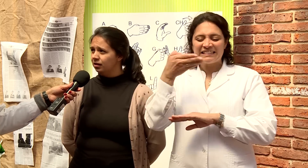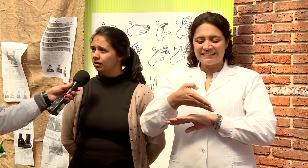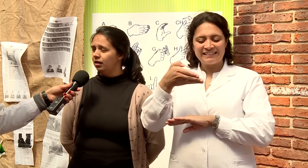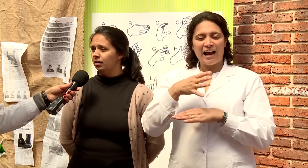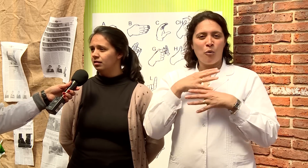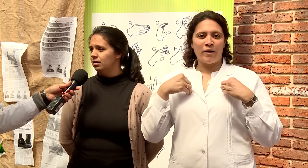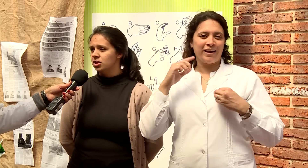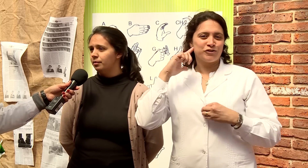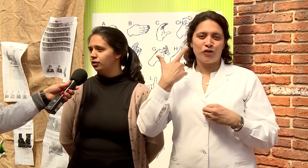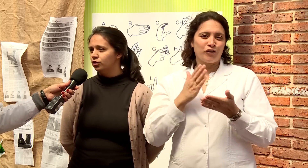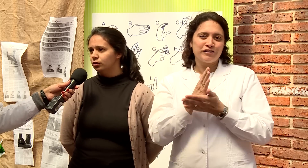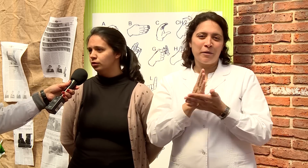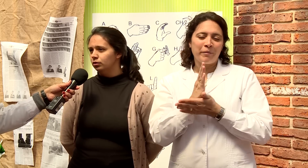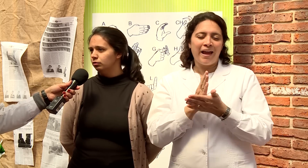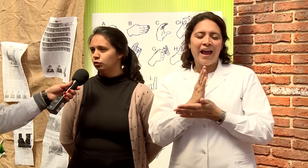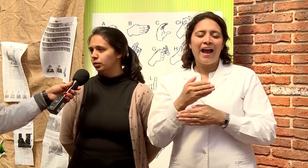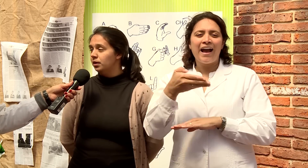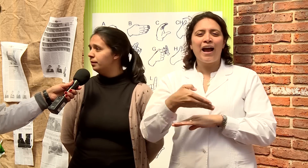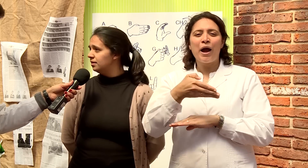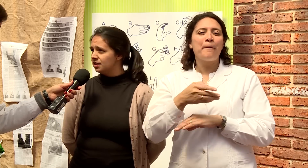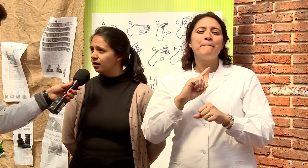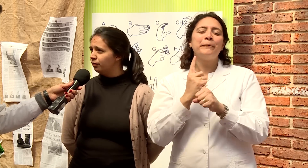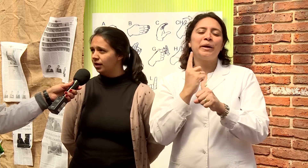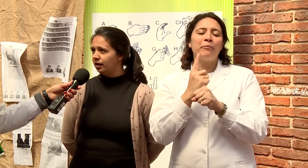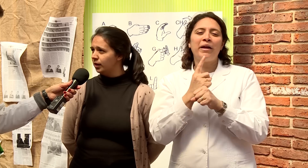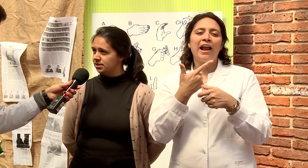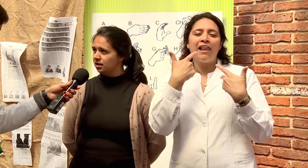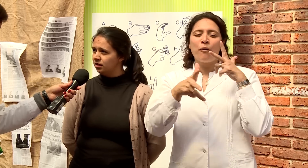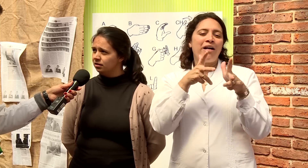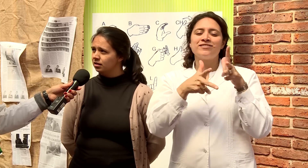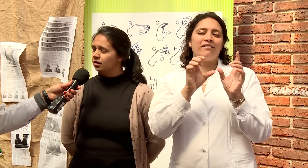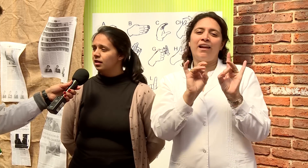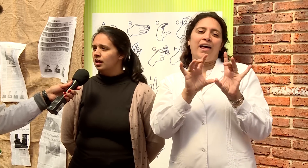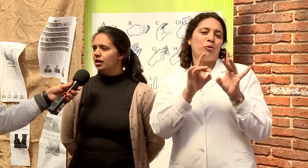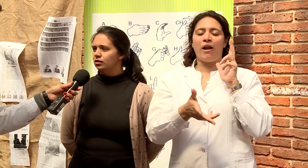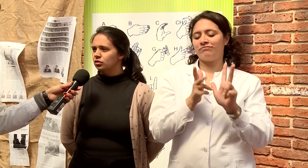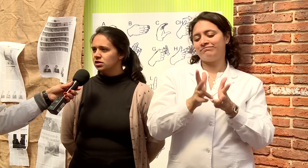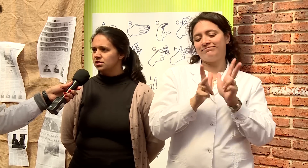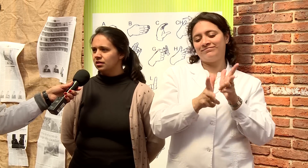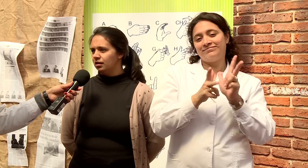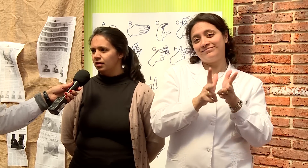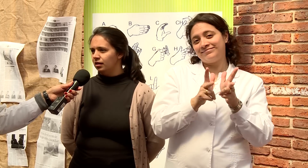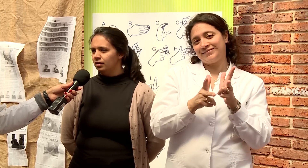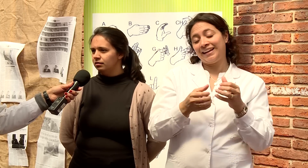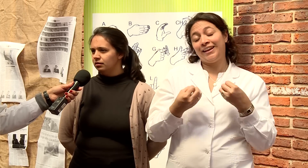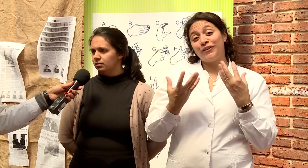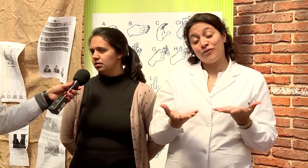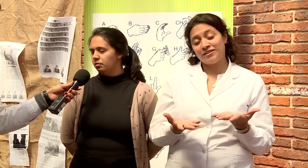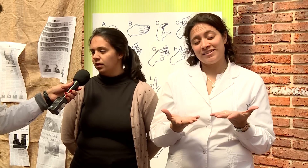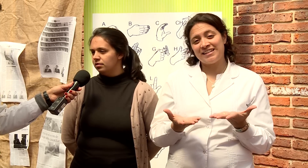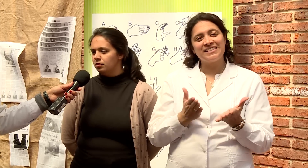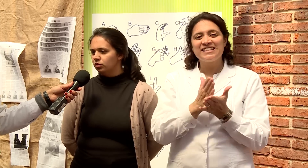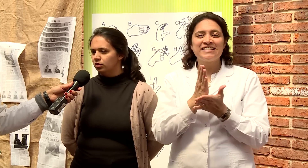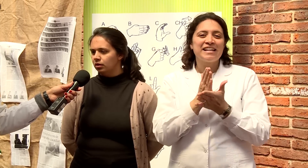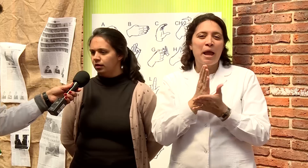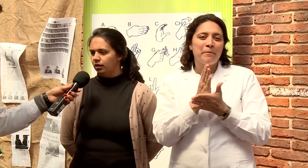aquí, ella aprendió, su primer aprendizaje fue la lengua de señas, entonces